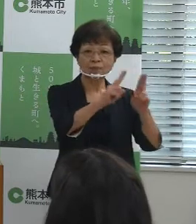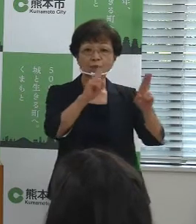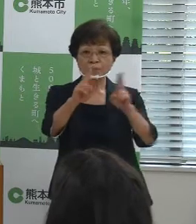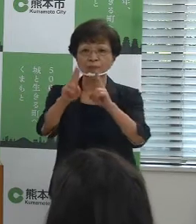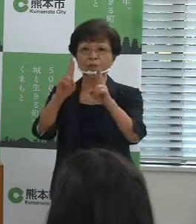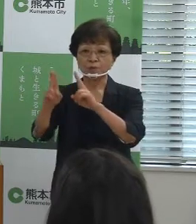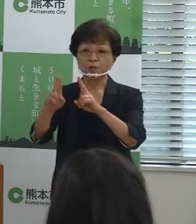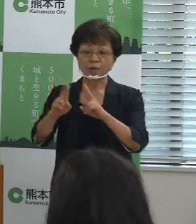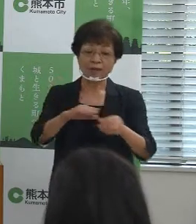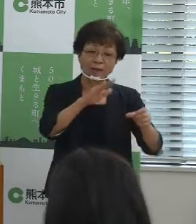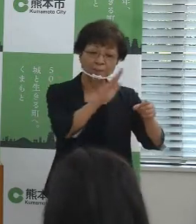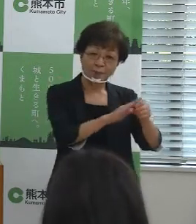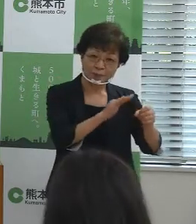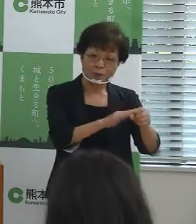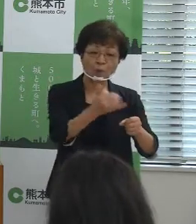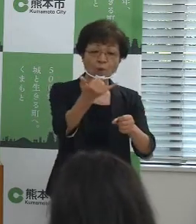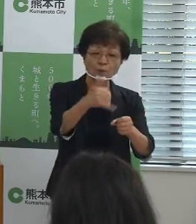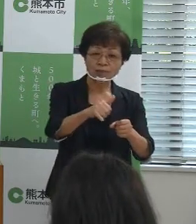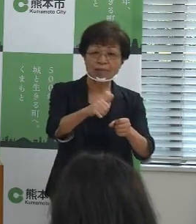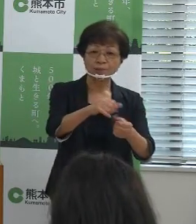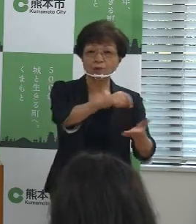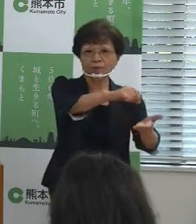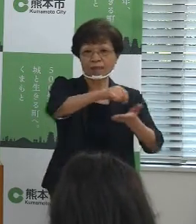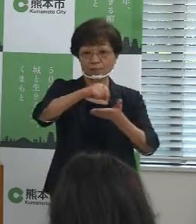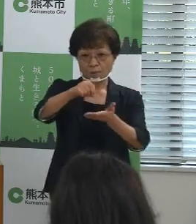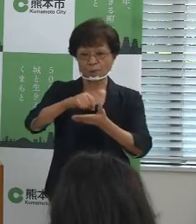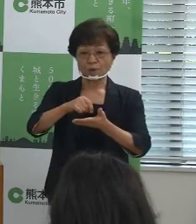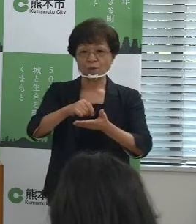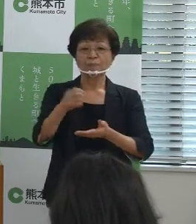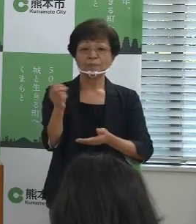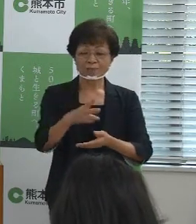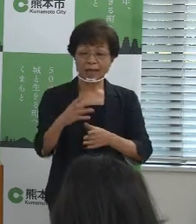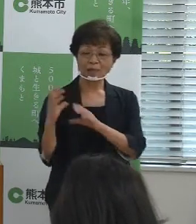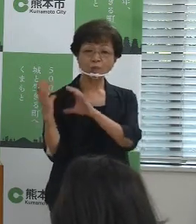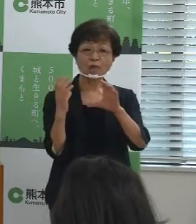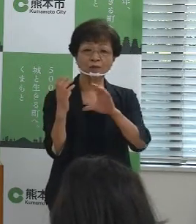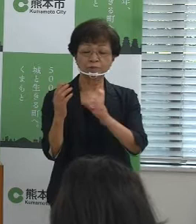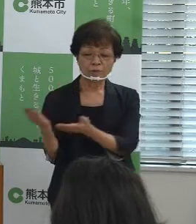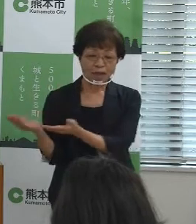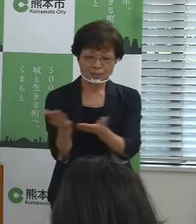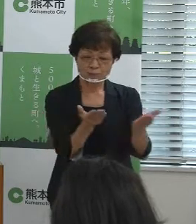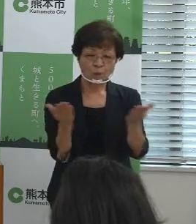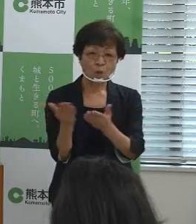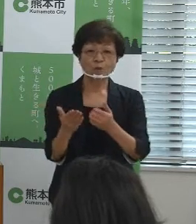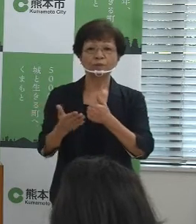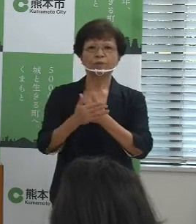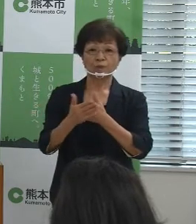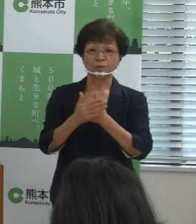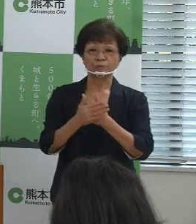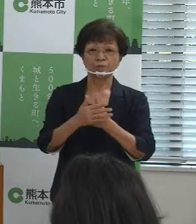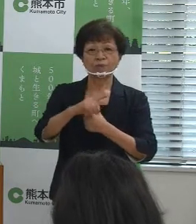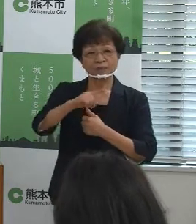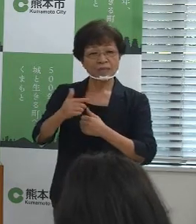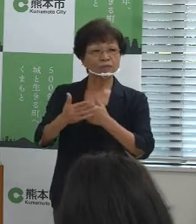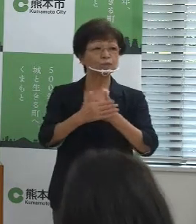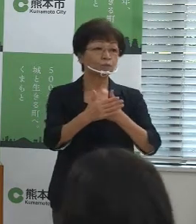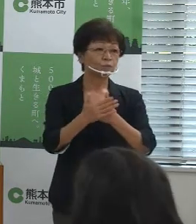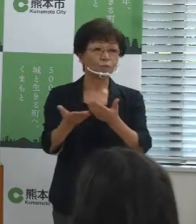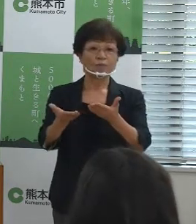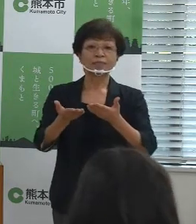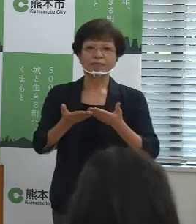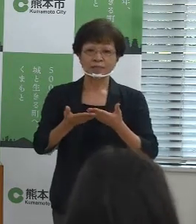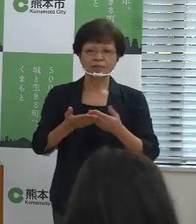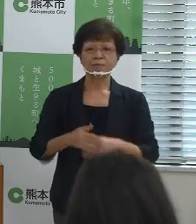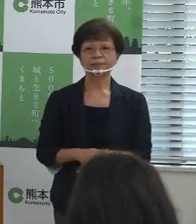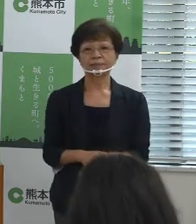からお弁当、お茶の提供やトラックによる搬送協力など多大なご支援ご協力をい